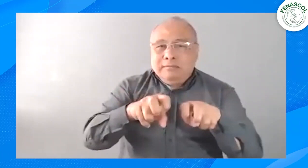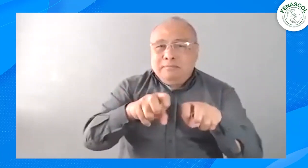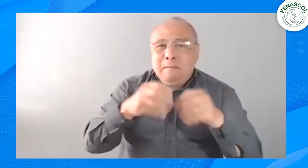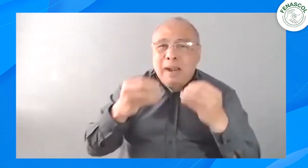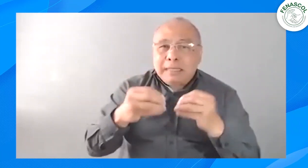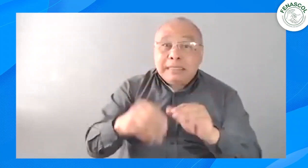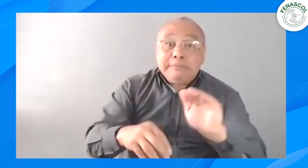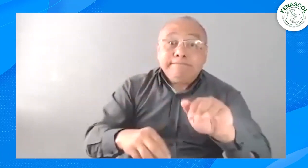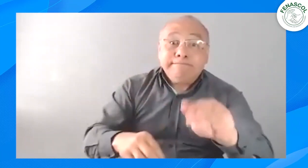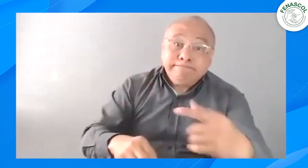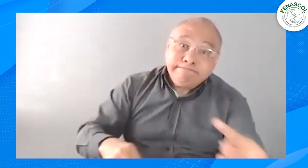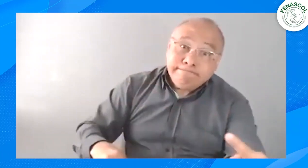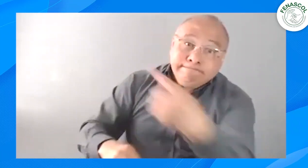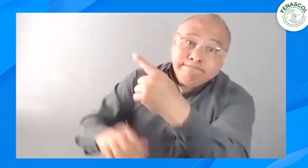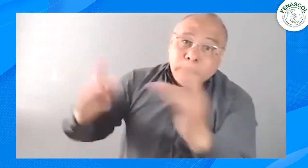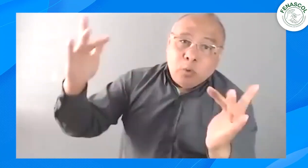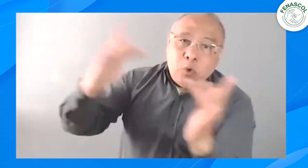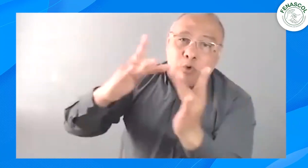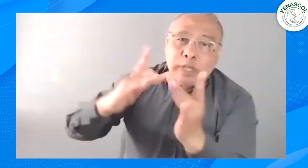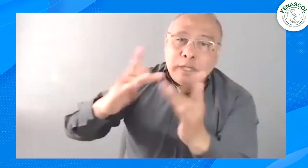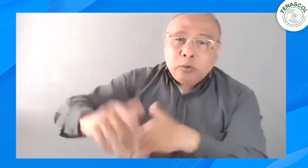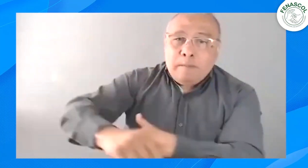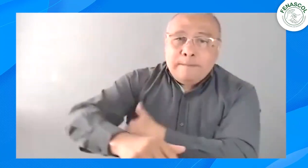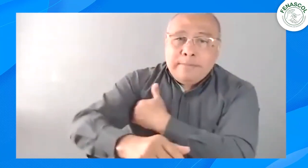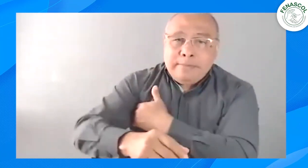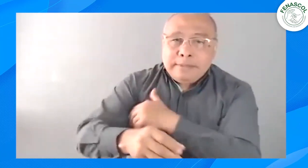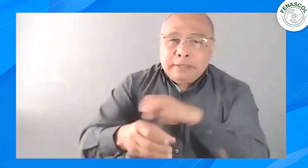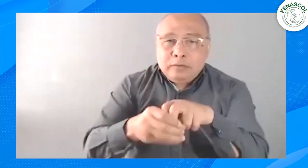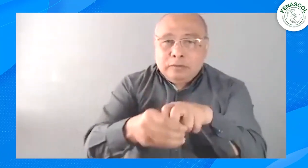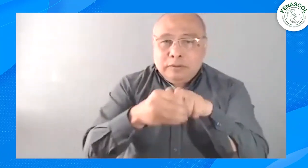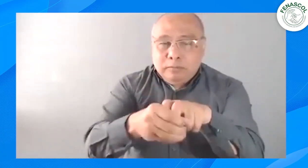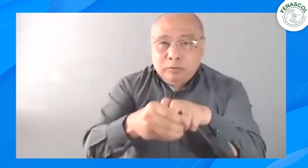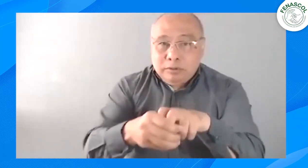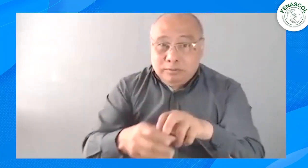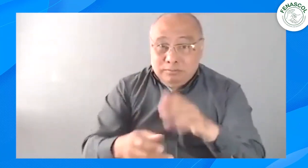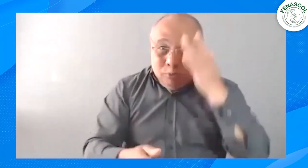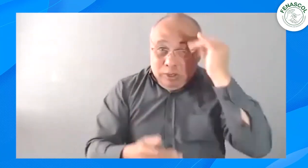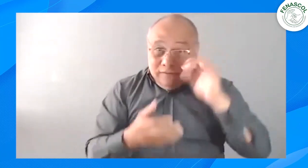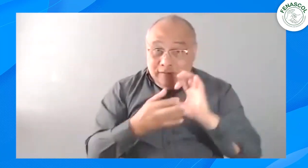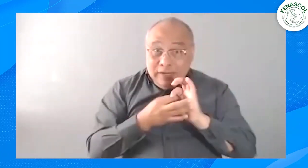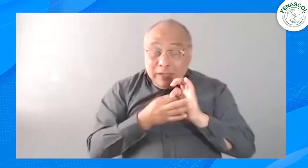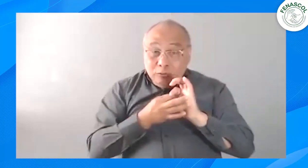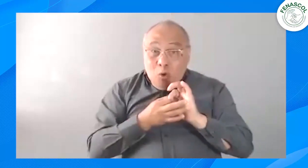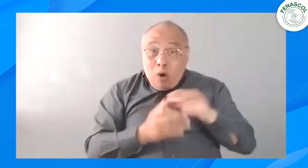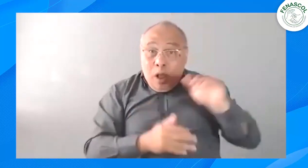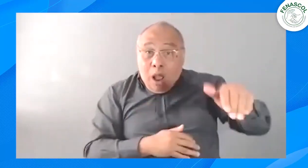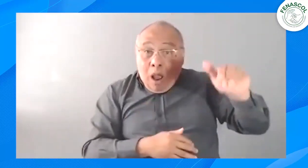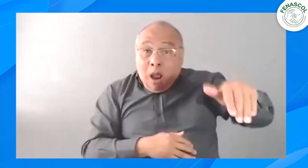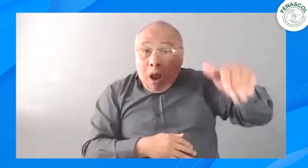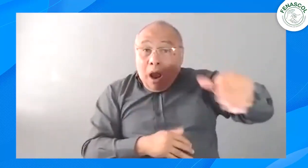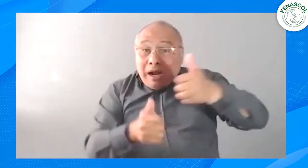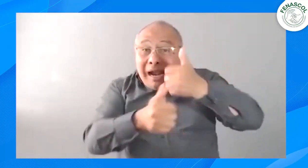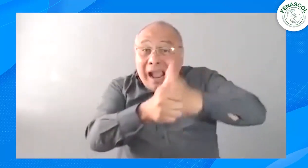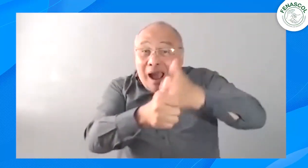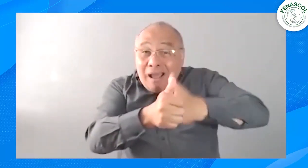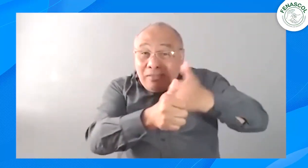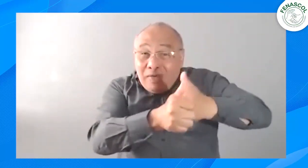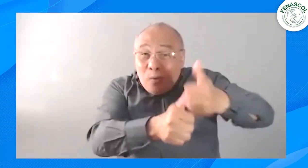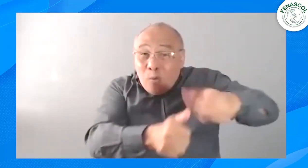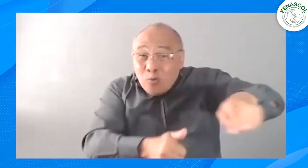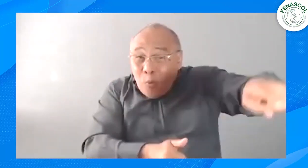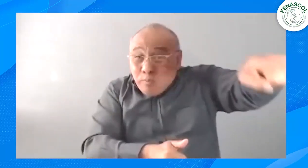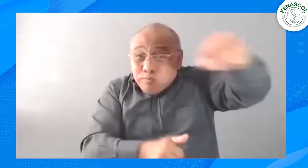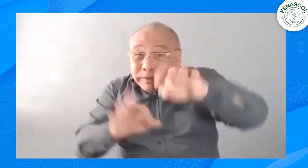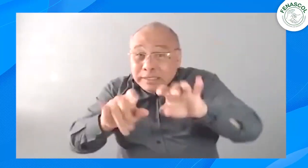ayude a hacer esta incidencia con las secretarías de movilidad para que se hable allí y también ellos